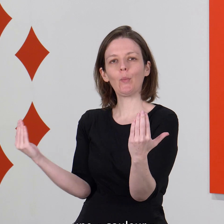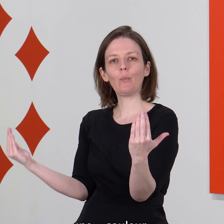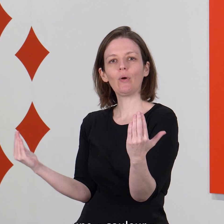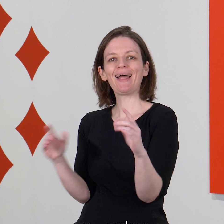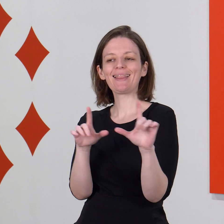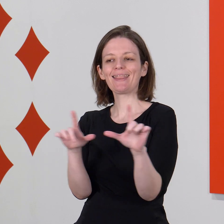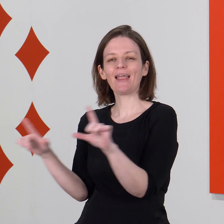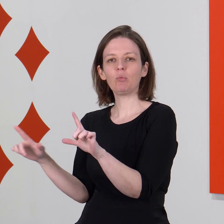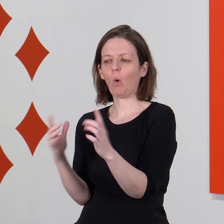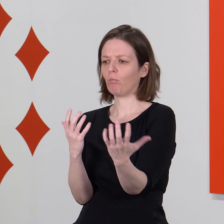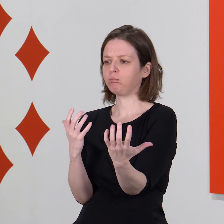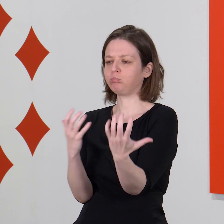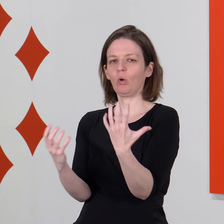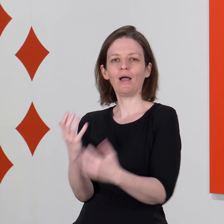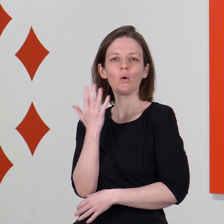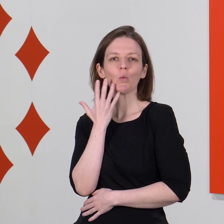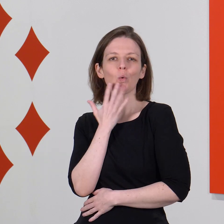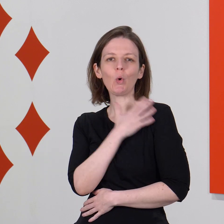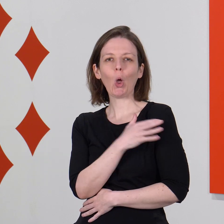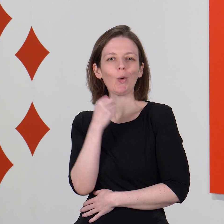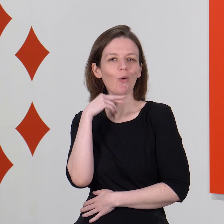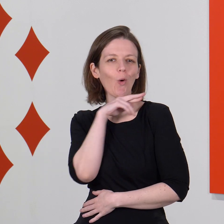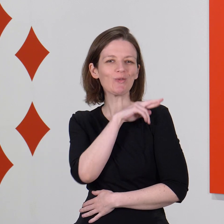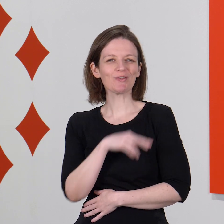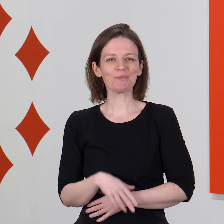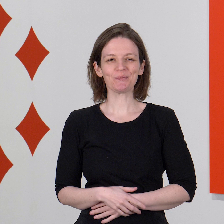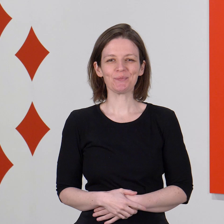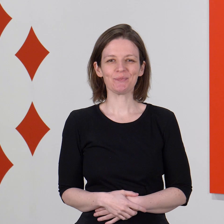poker. Tous les tableaux ont une dominante rose.